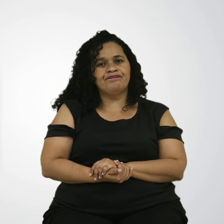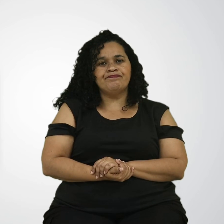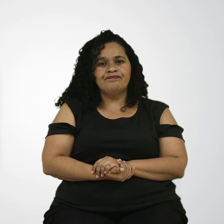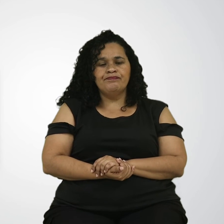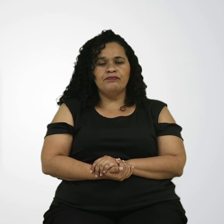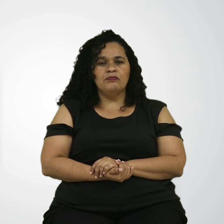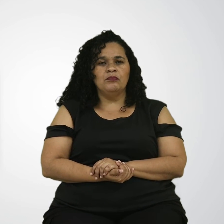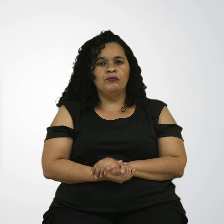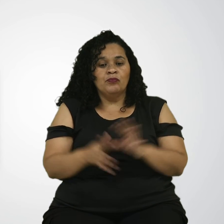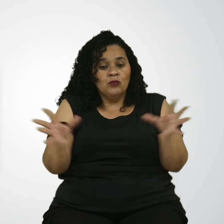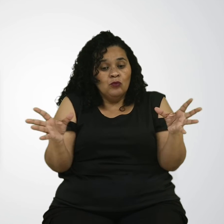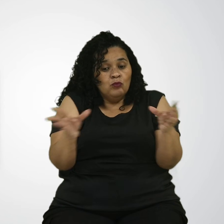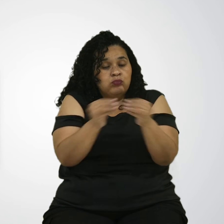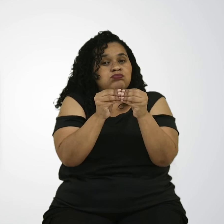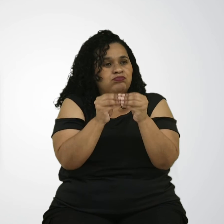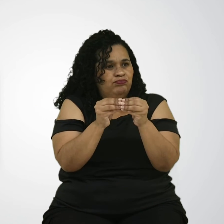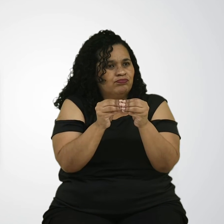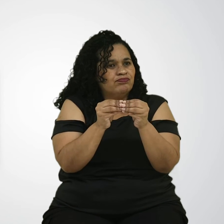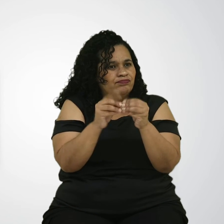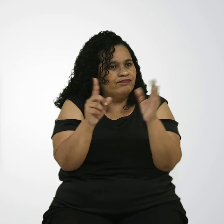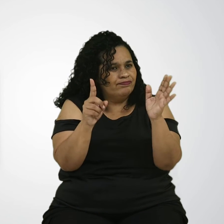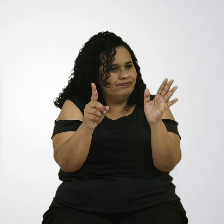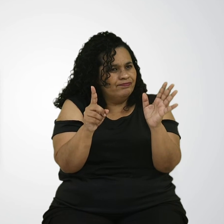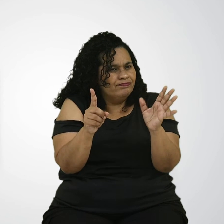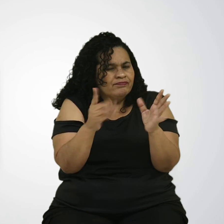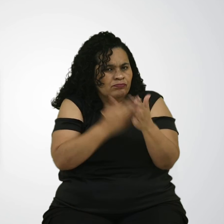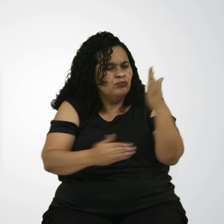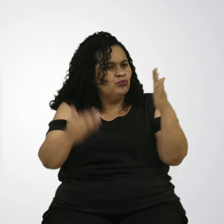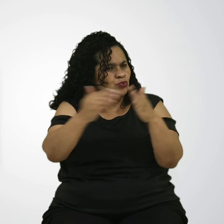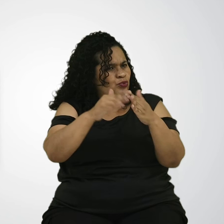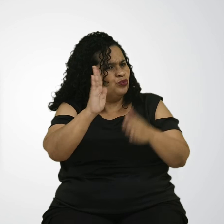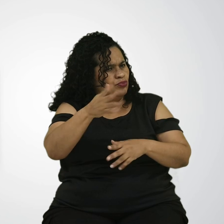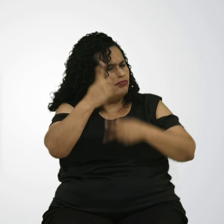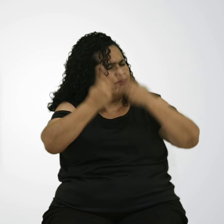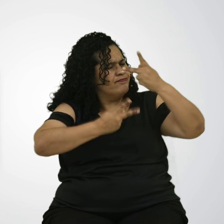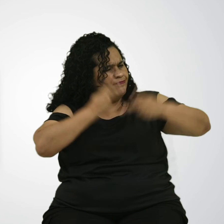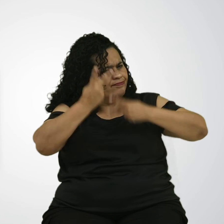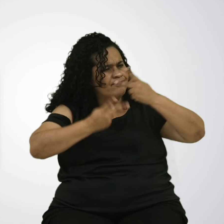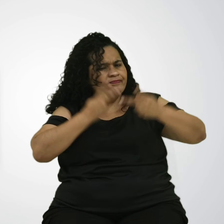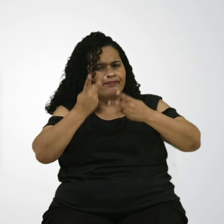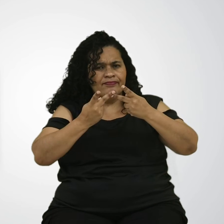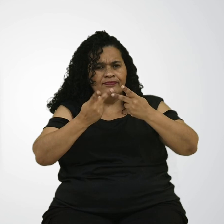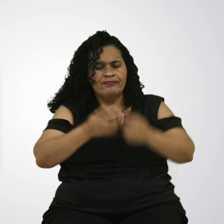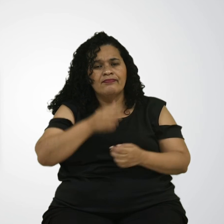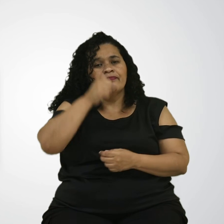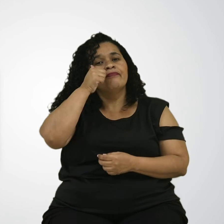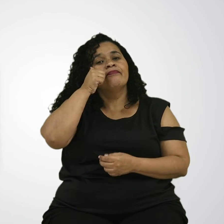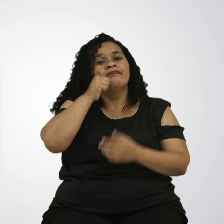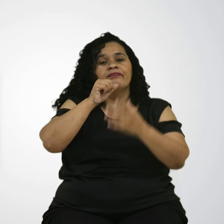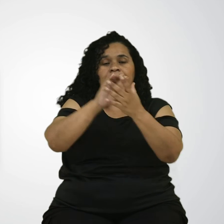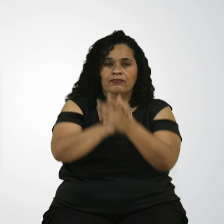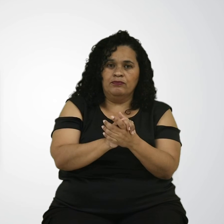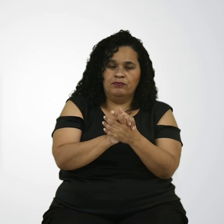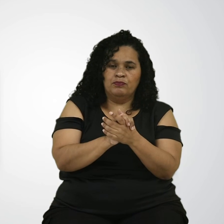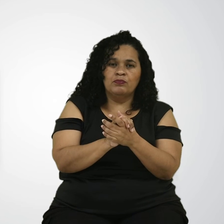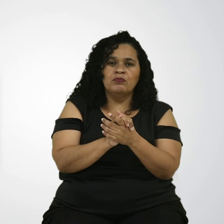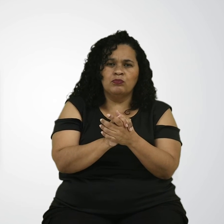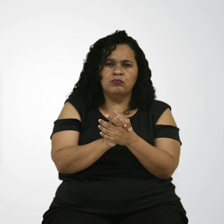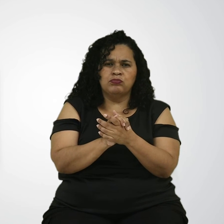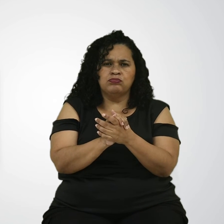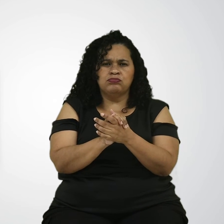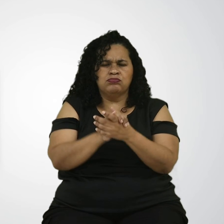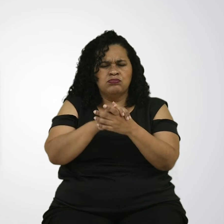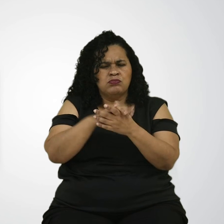é um resumo, né? Essa questão aqui é um resumo de tudo aquilo que a gente já falou. A esposa ali,